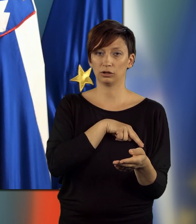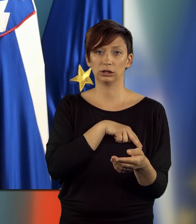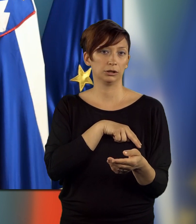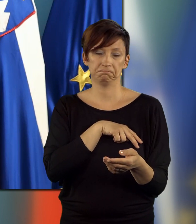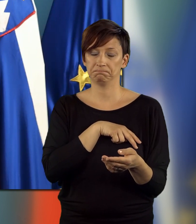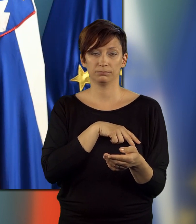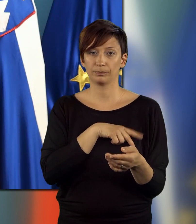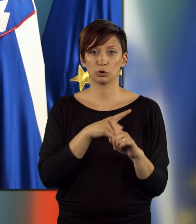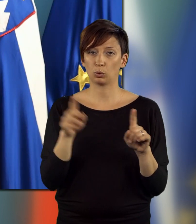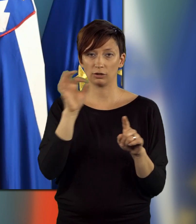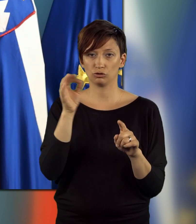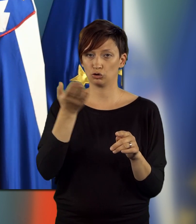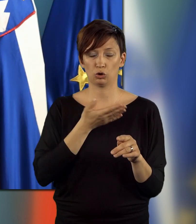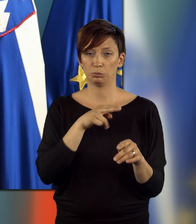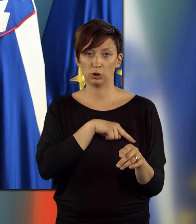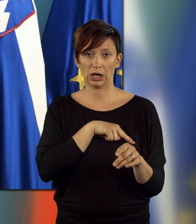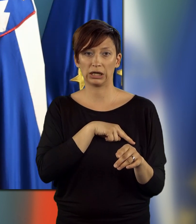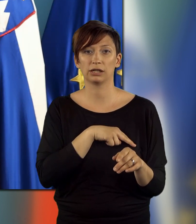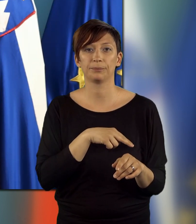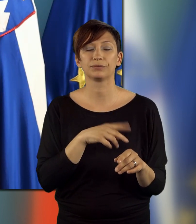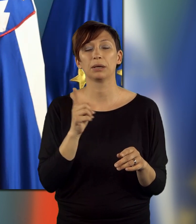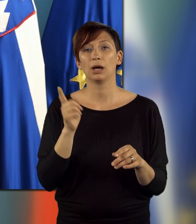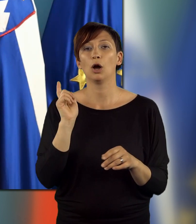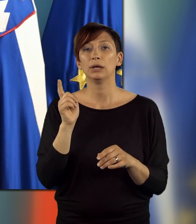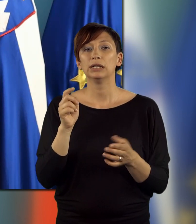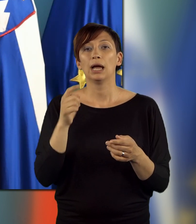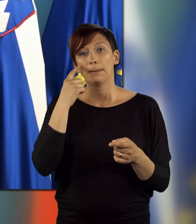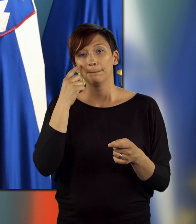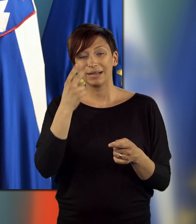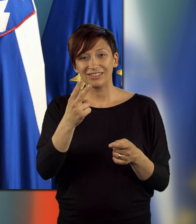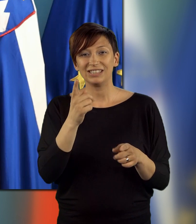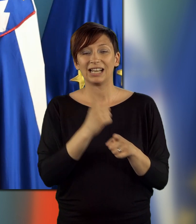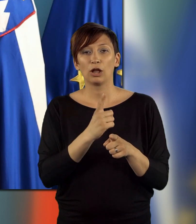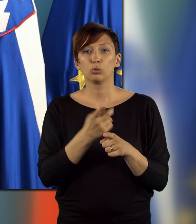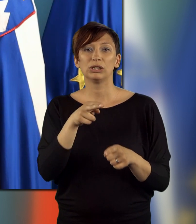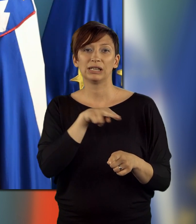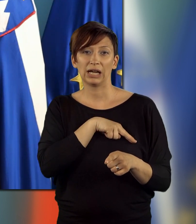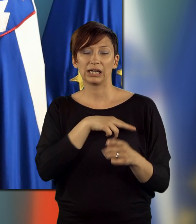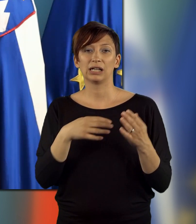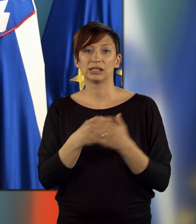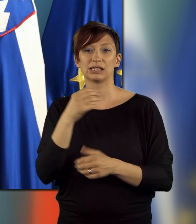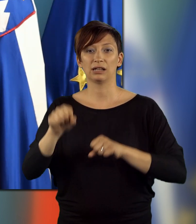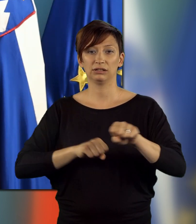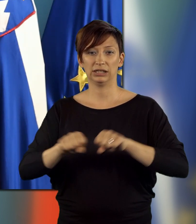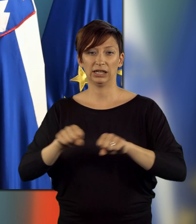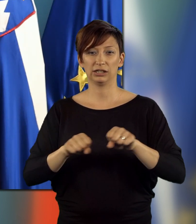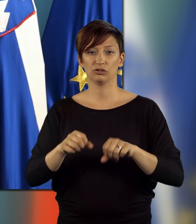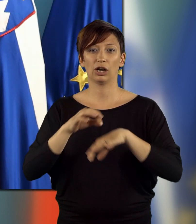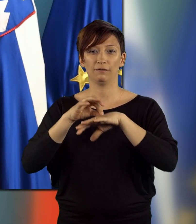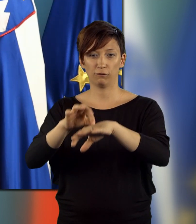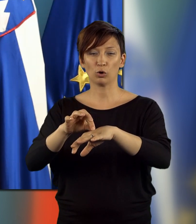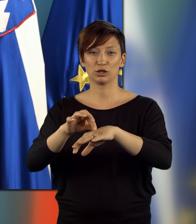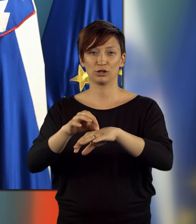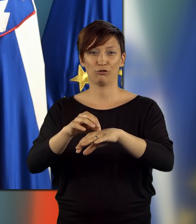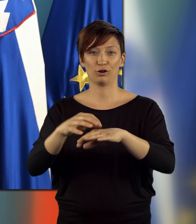sploh ne bo prišlo do te nagrade. No, naj pa omenim, da je predvidena tukaj tudi nagrada za direktorje in